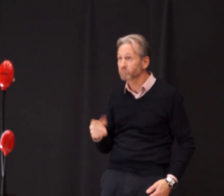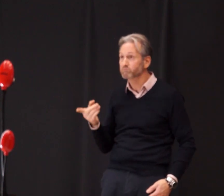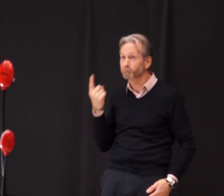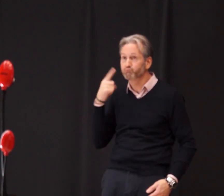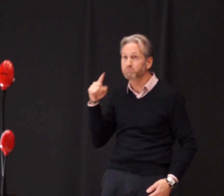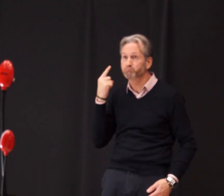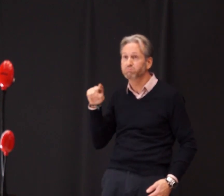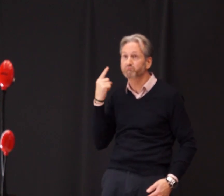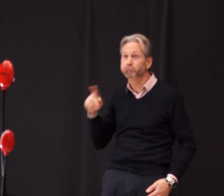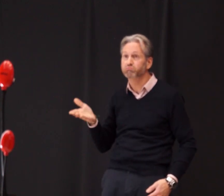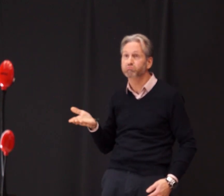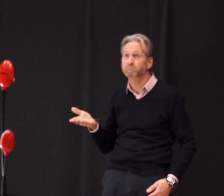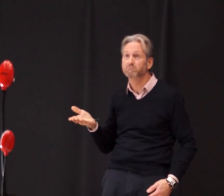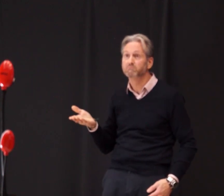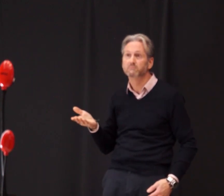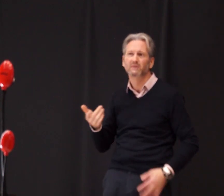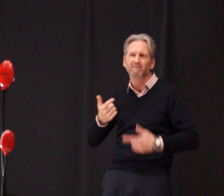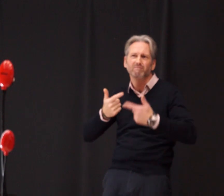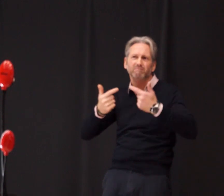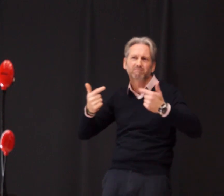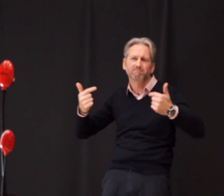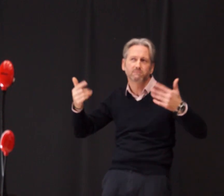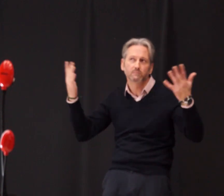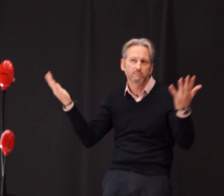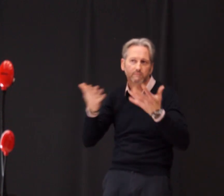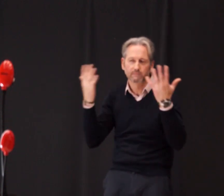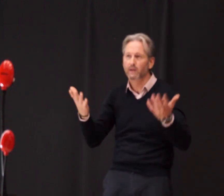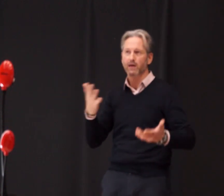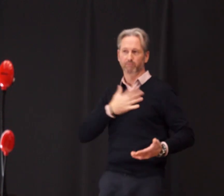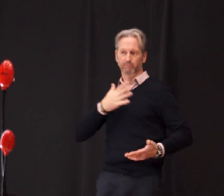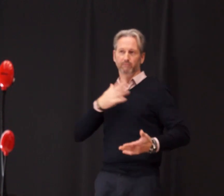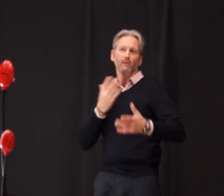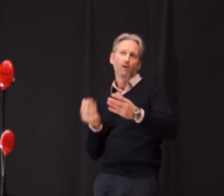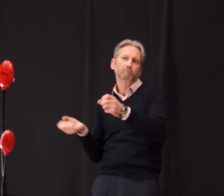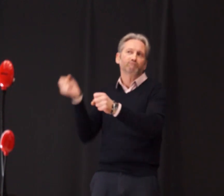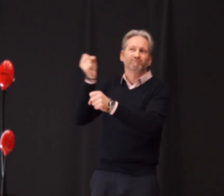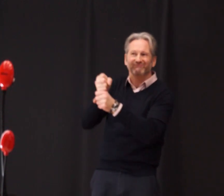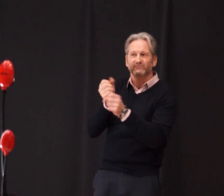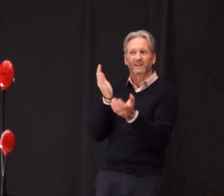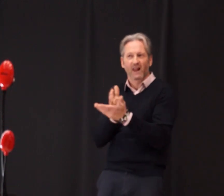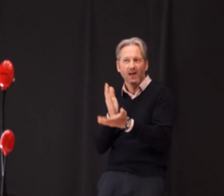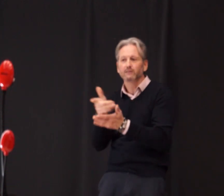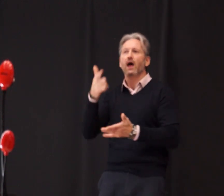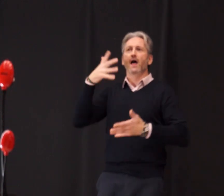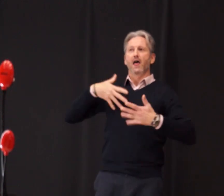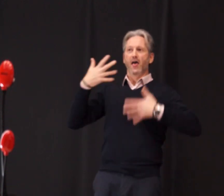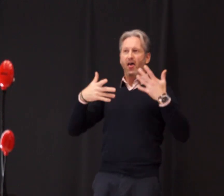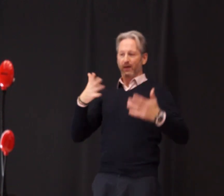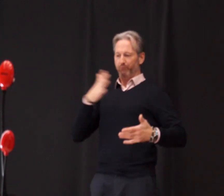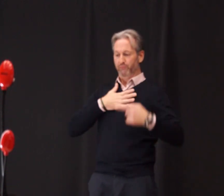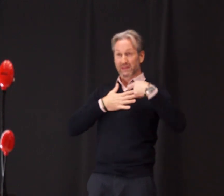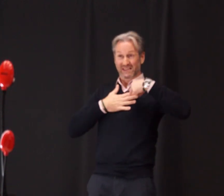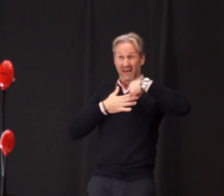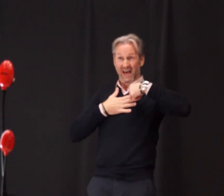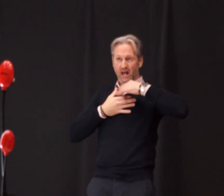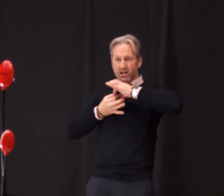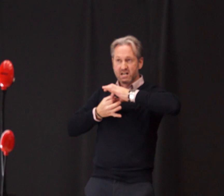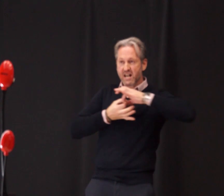une forme exclamative. Parce que c'est une forme qui est très propre à... Voilà. Donc, et dans la classe, on a créé comme